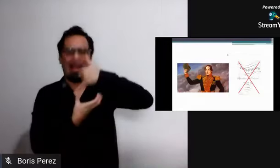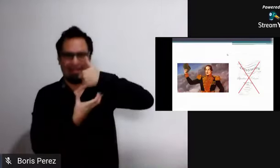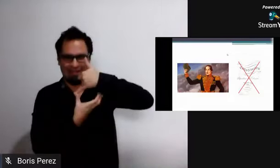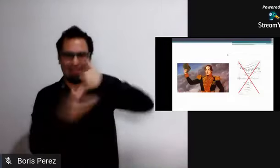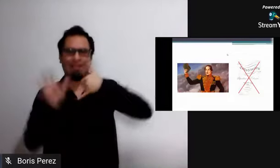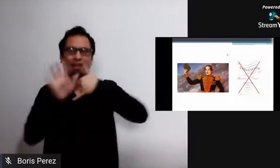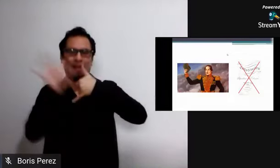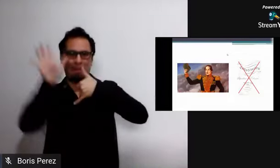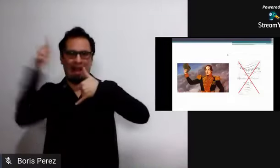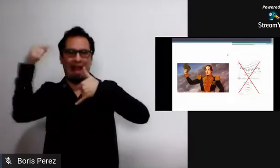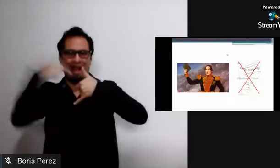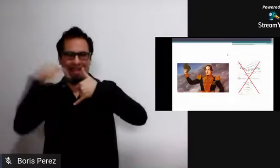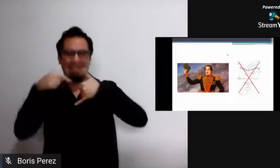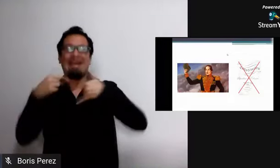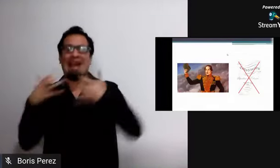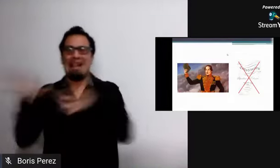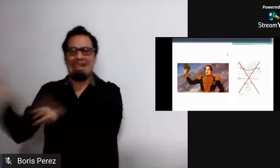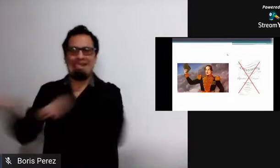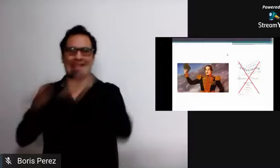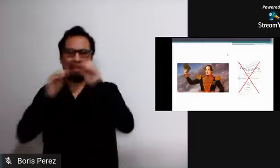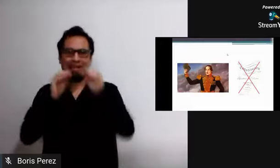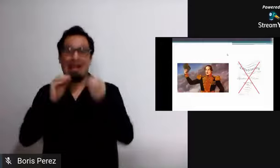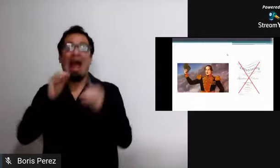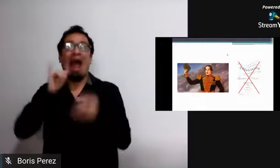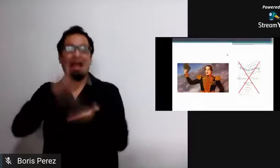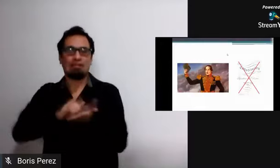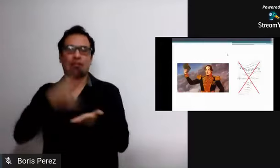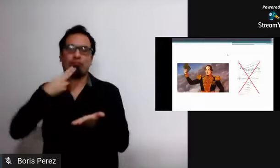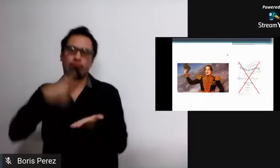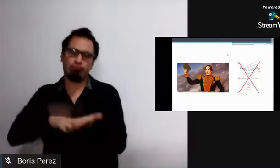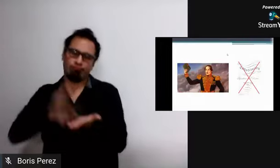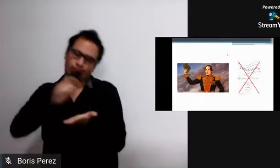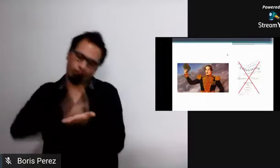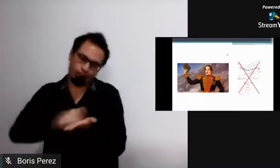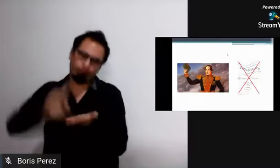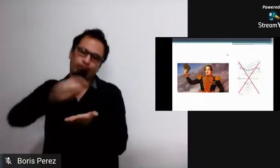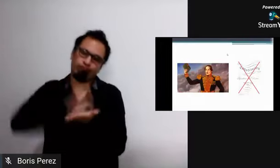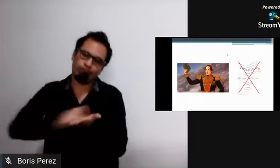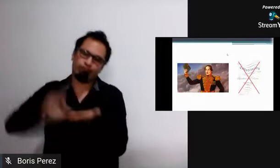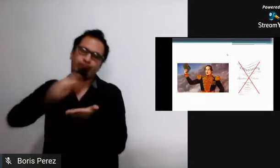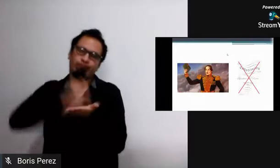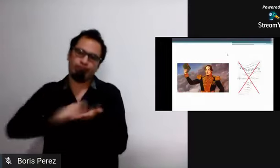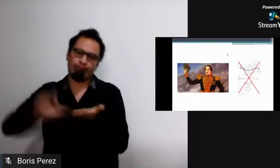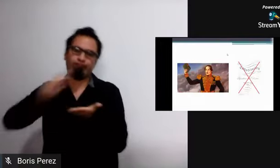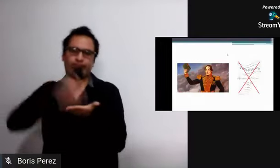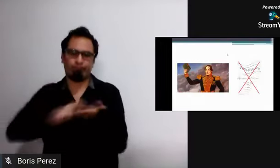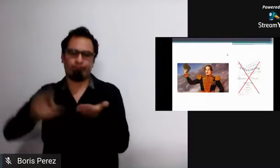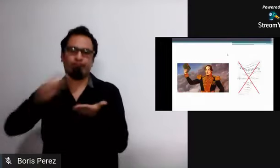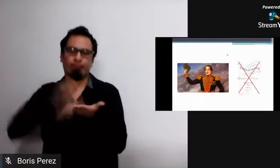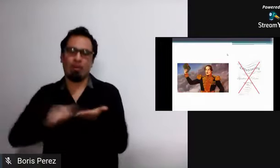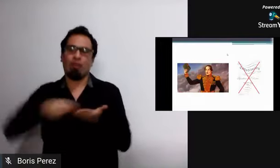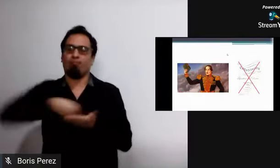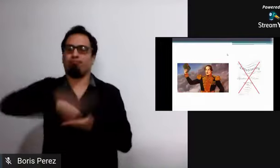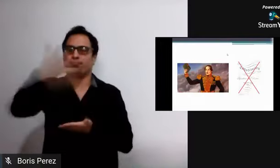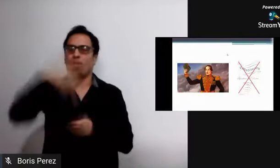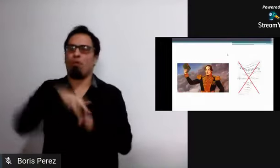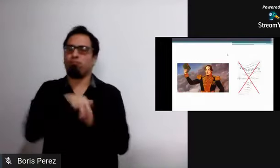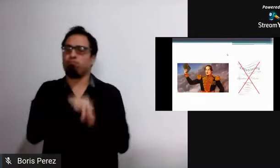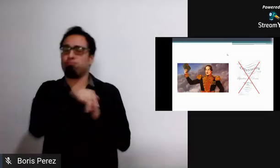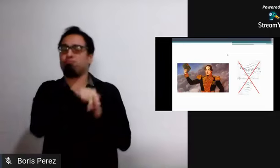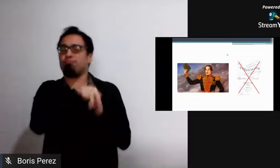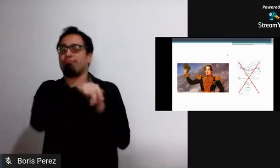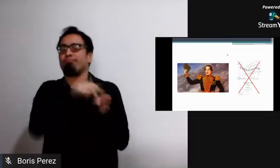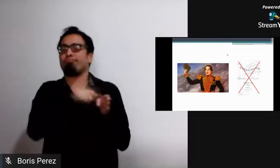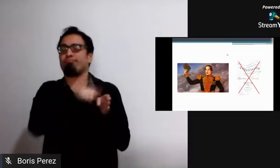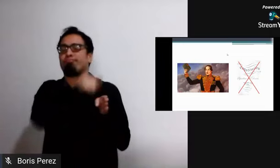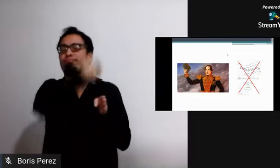quiso incorporar también a la constitución de la Gran Colombia, lo quiso incorporar el modelo de tener un presidente hasta